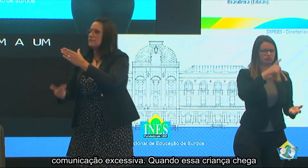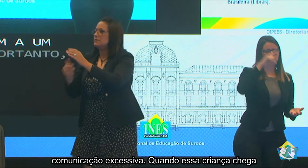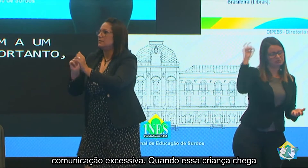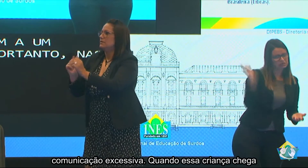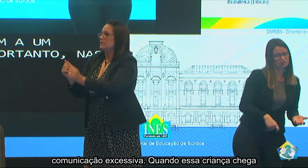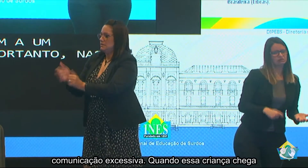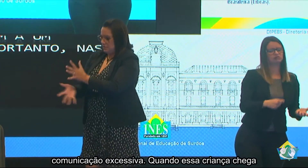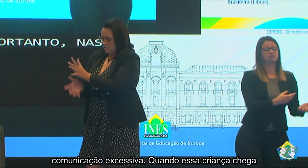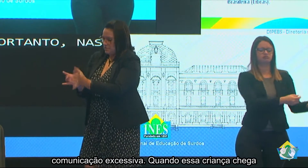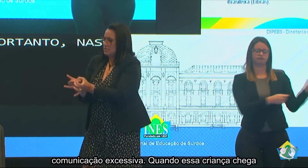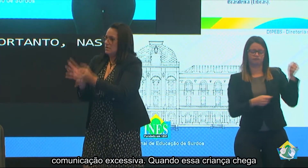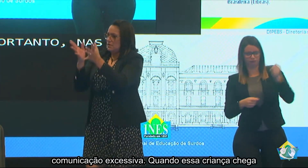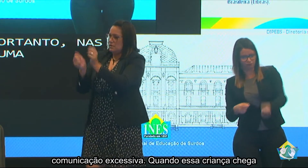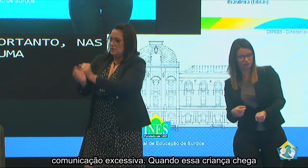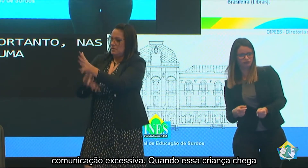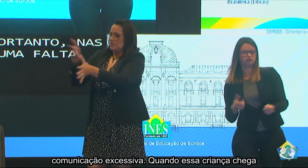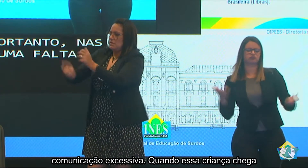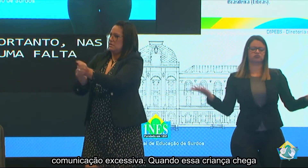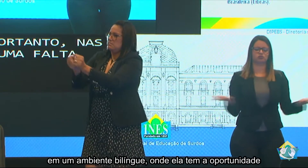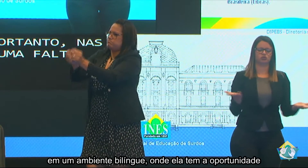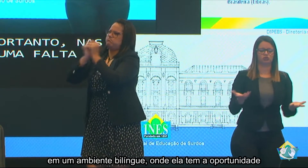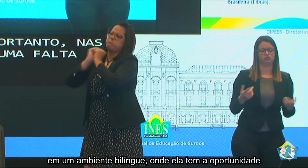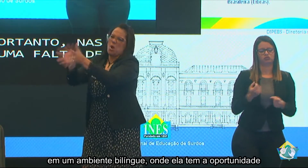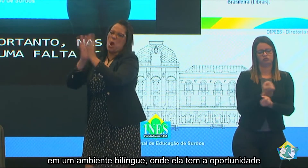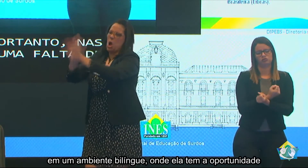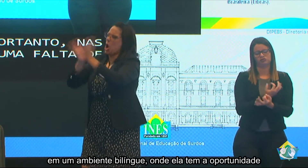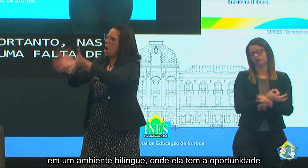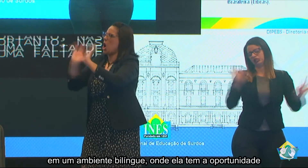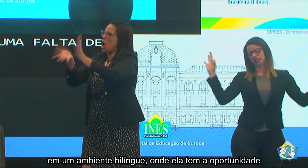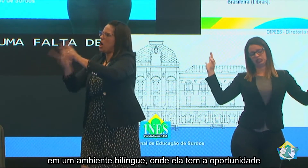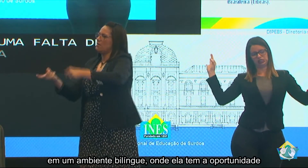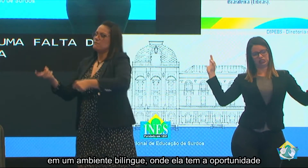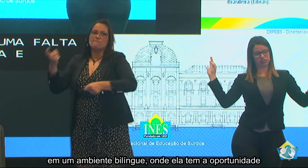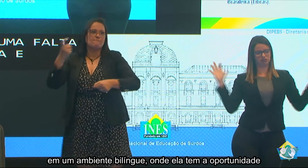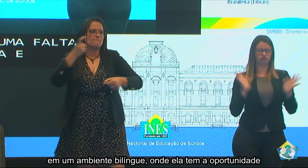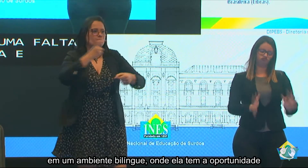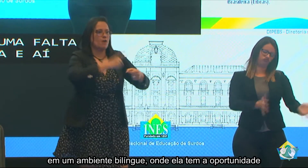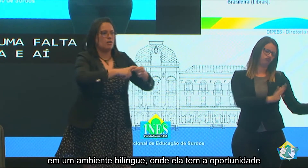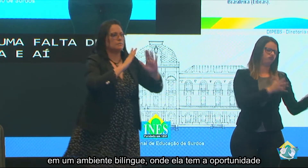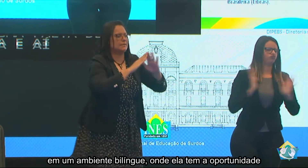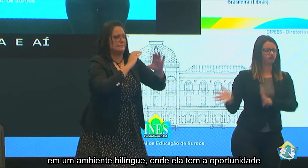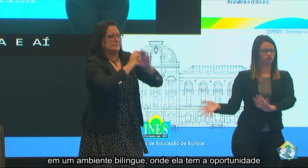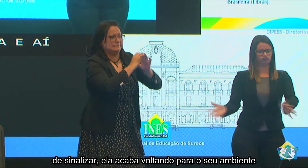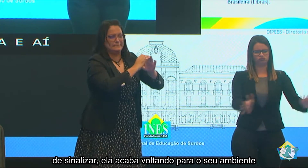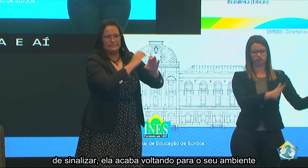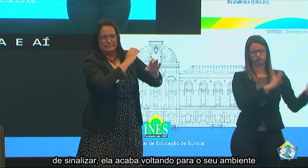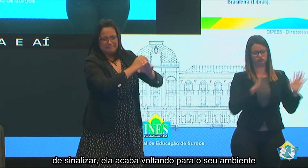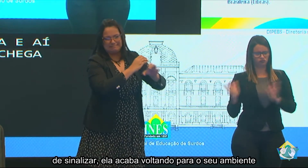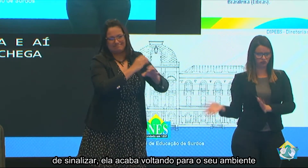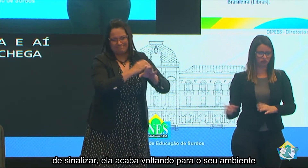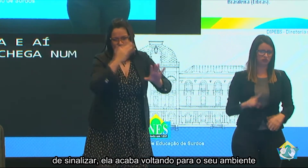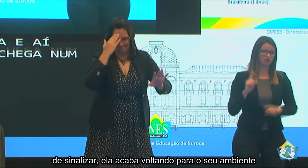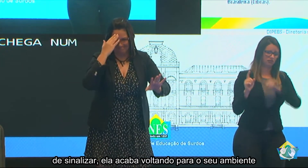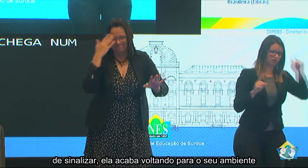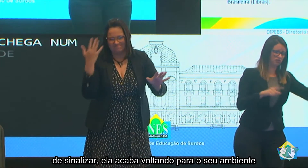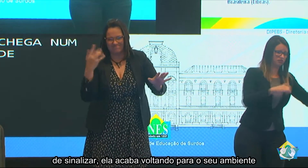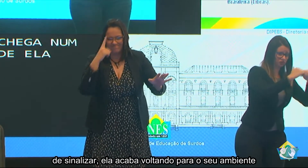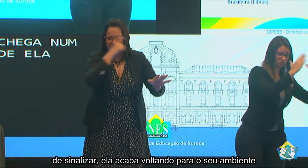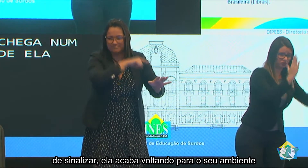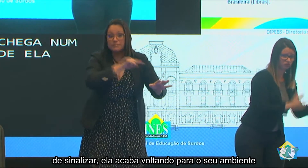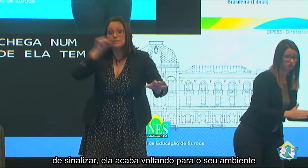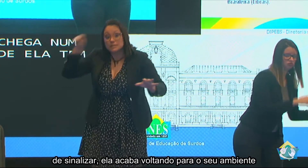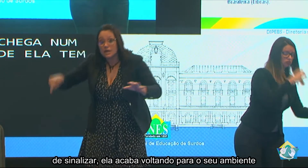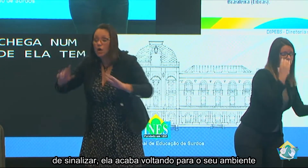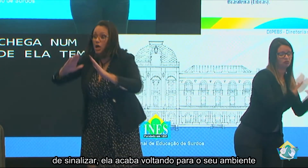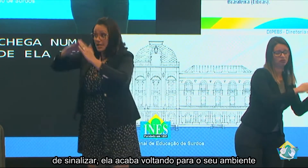comunicação excessiva, e aí quando essa criança ela chega num ambiente bilíngue, onde ela tem oportunidades de sinalizar, ela